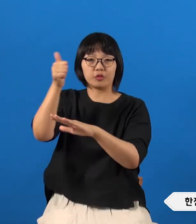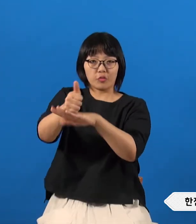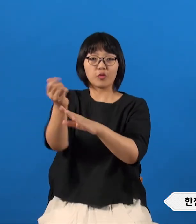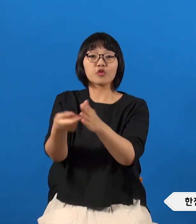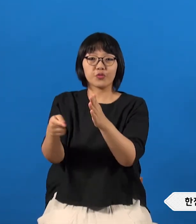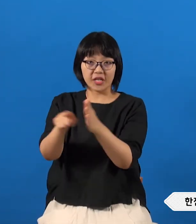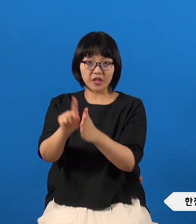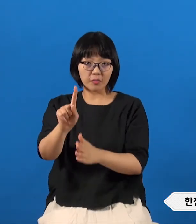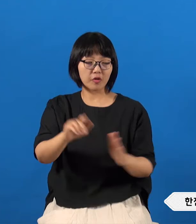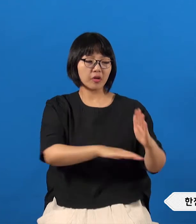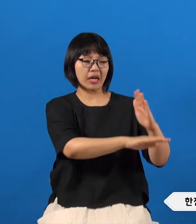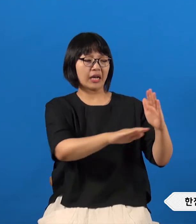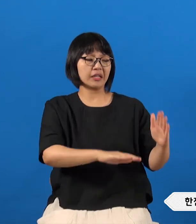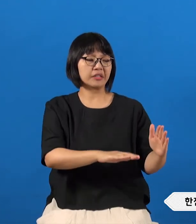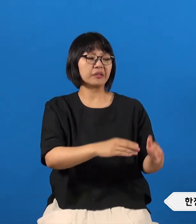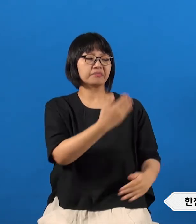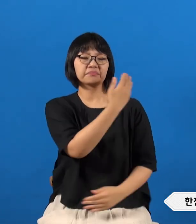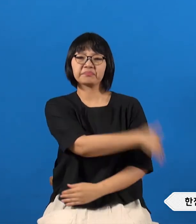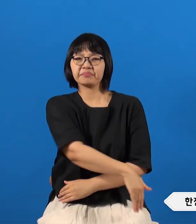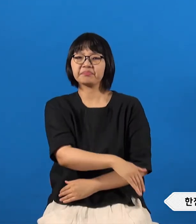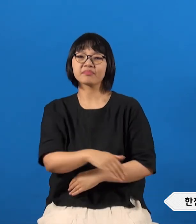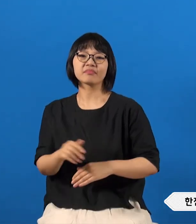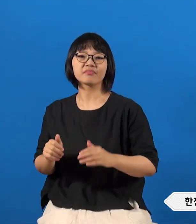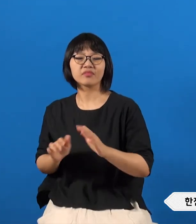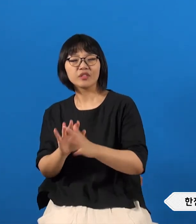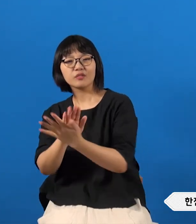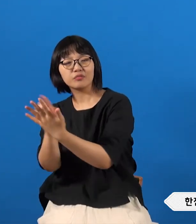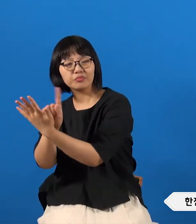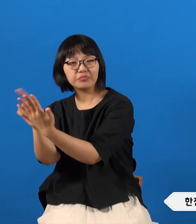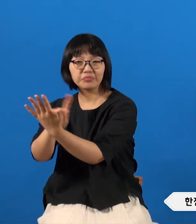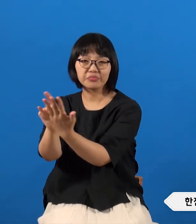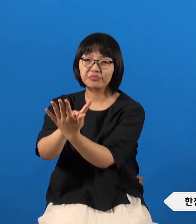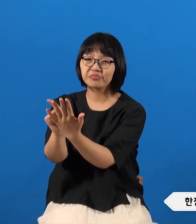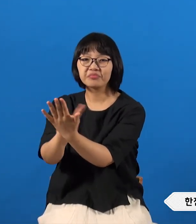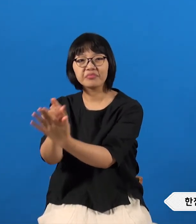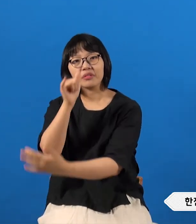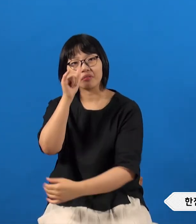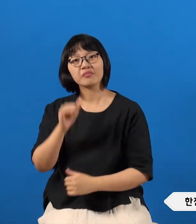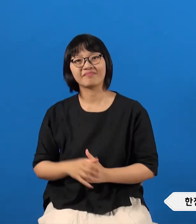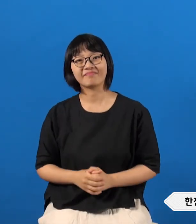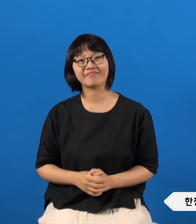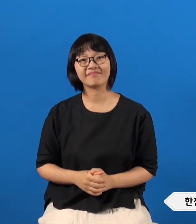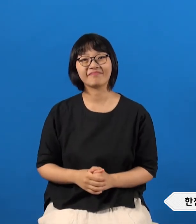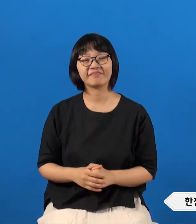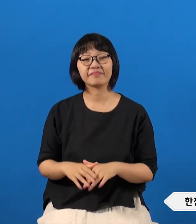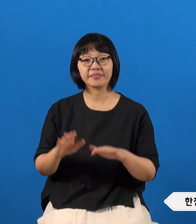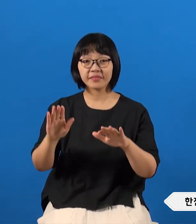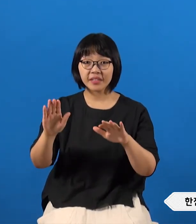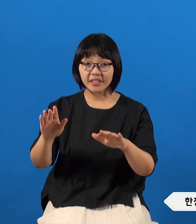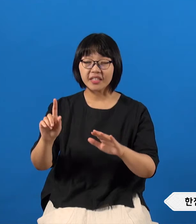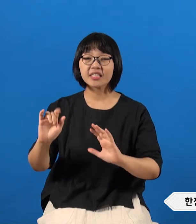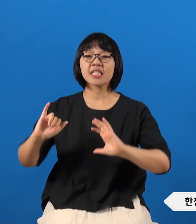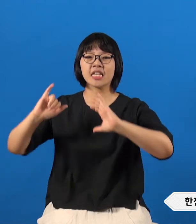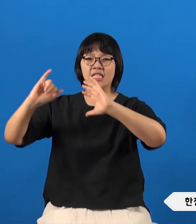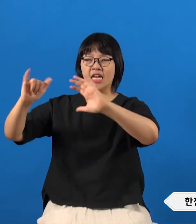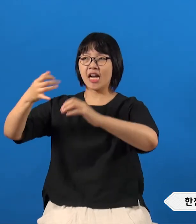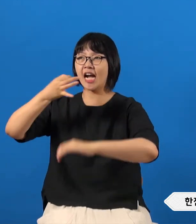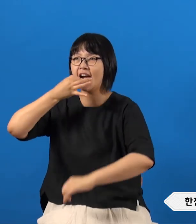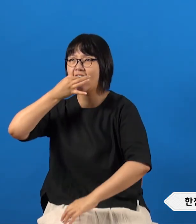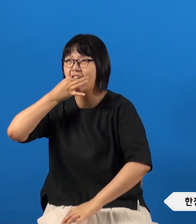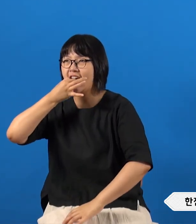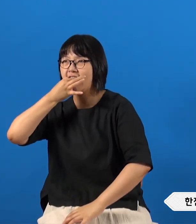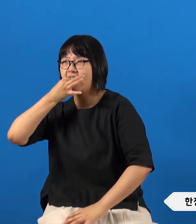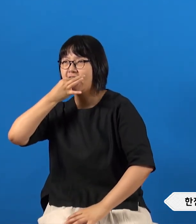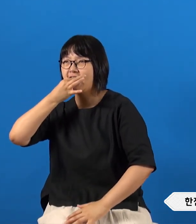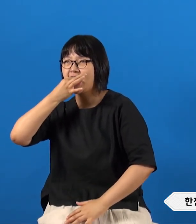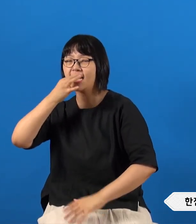위해서라면 가정이든 뭐든 다 희생시킬 수도 있다 그렇게 생각을 했습니다. 그렇게 세상 욕망에